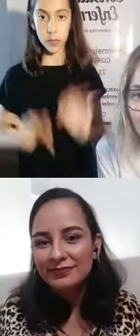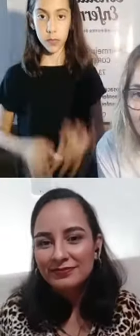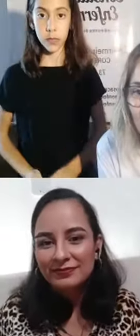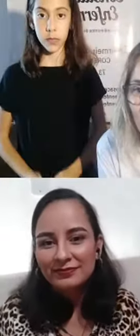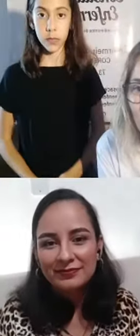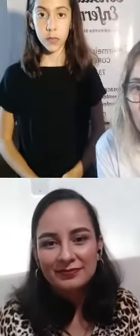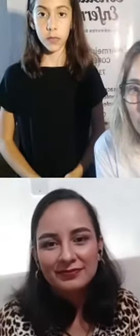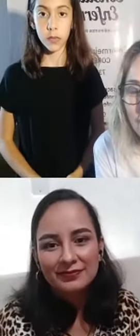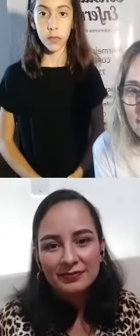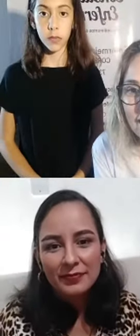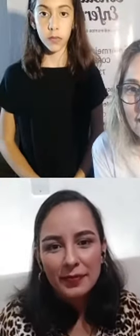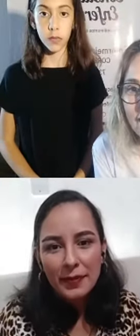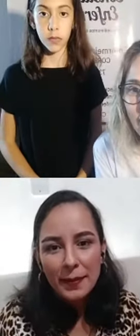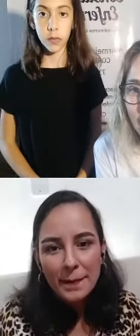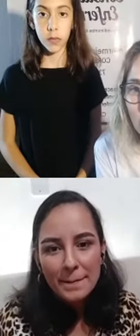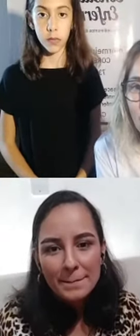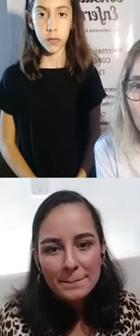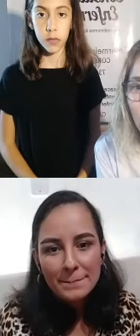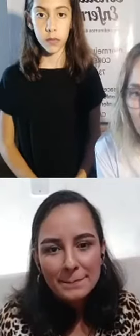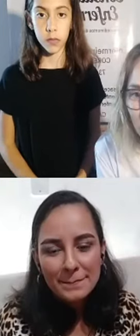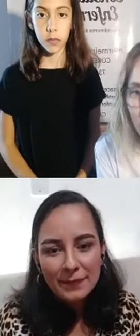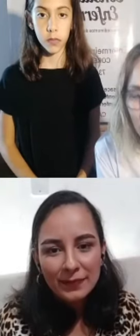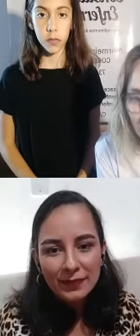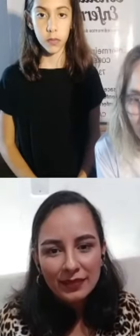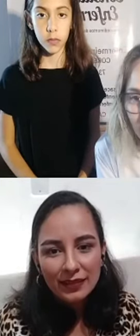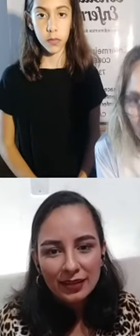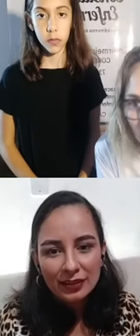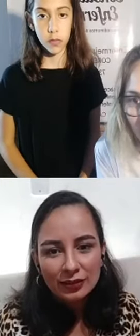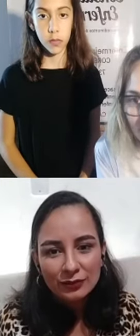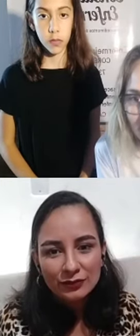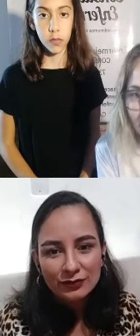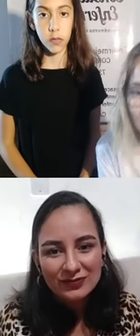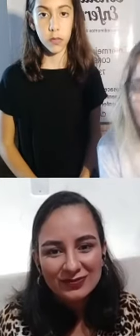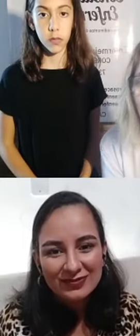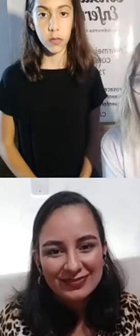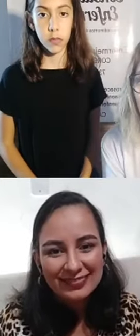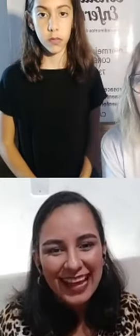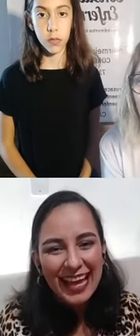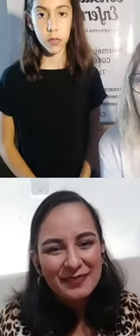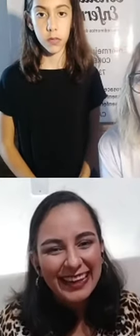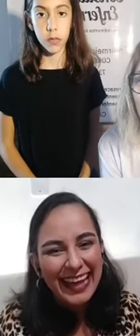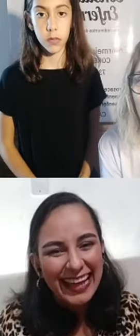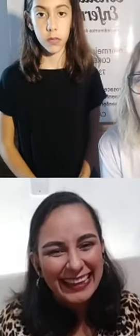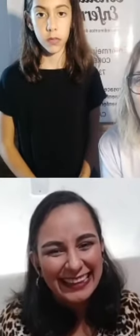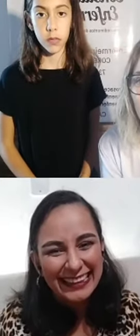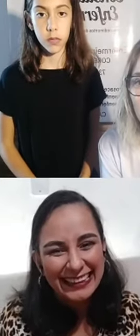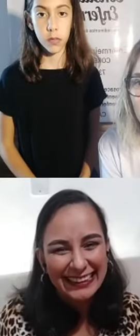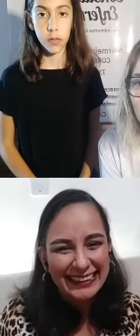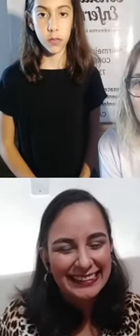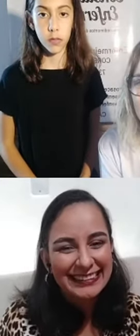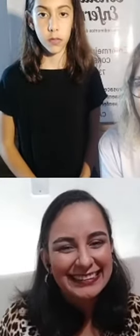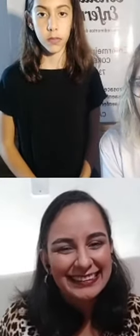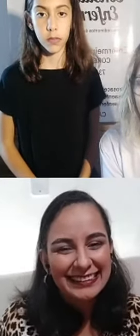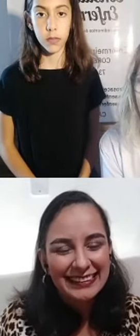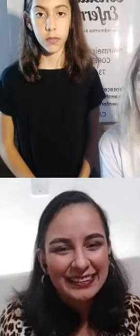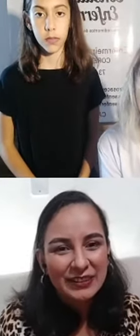comunidade. Pra gente é maravilhoso ter você aqui na página. Ai, obrigada.